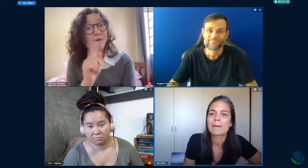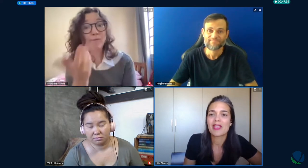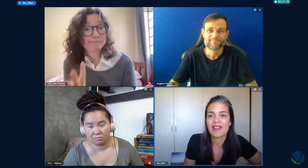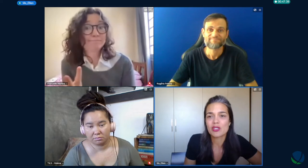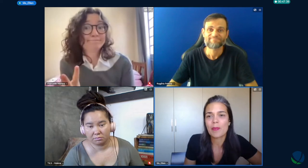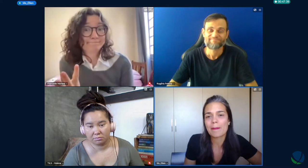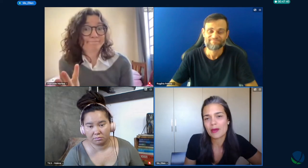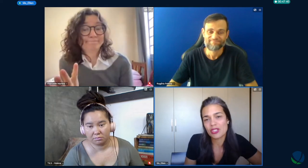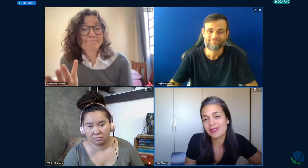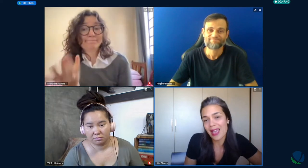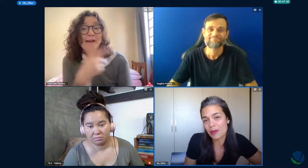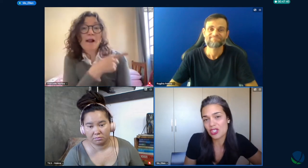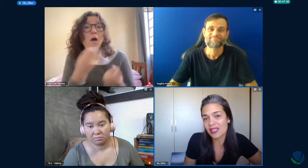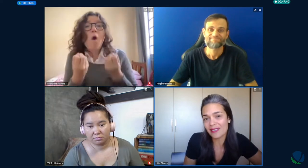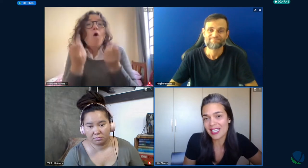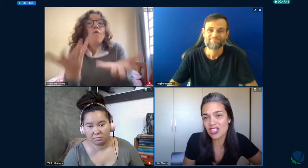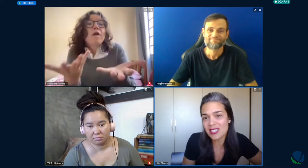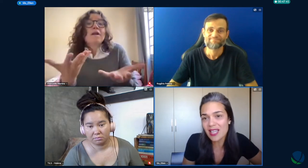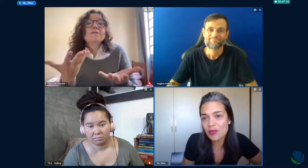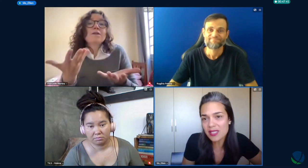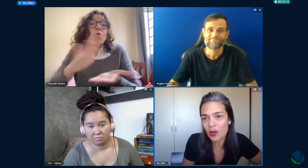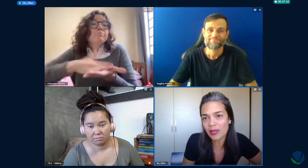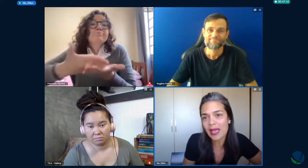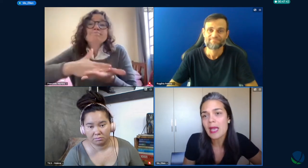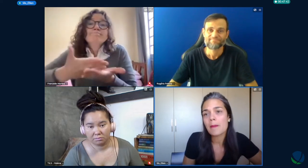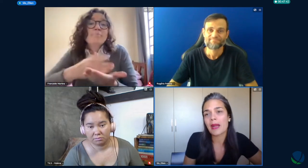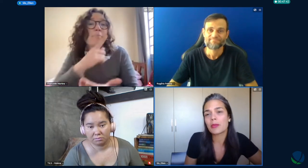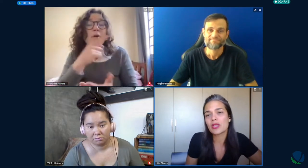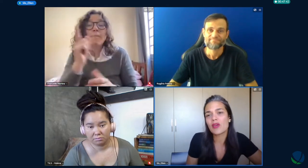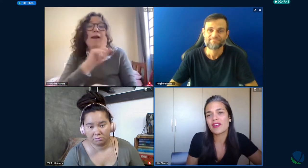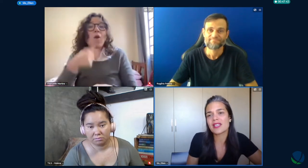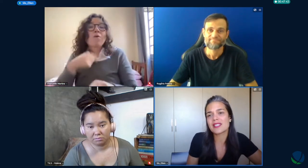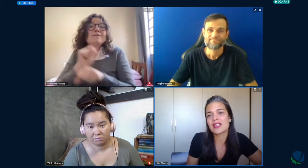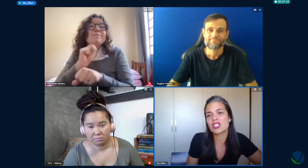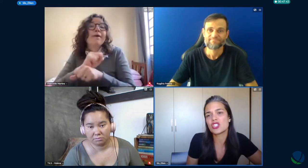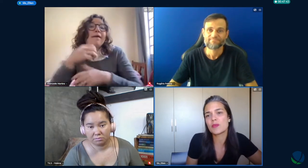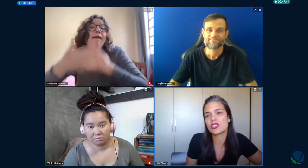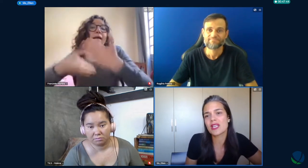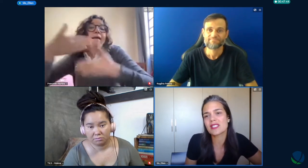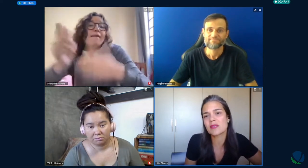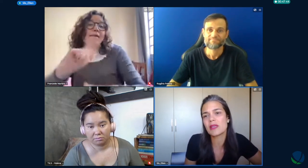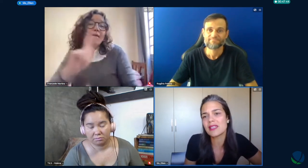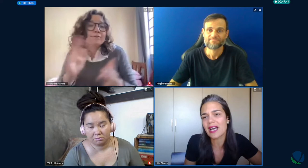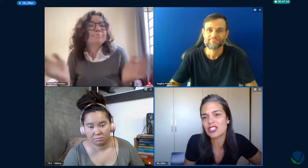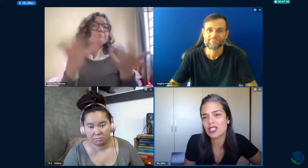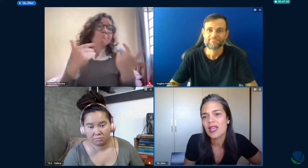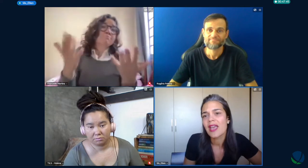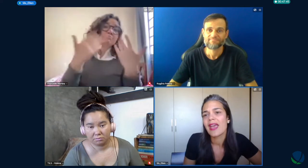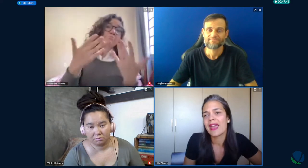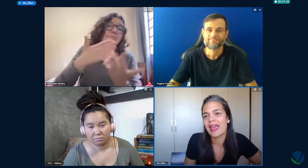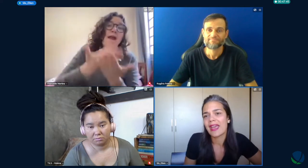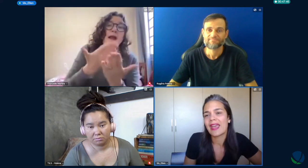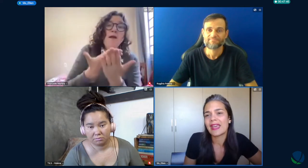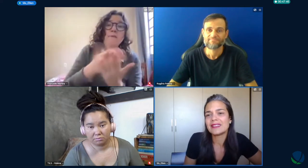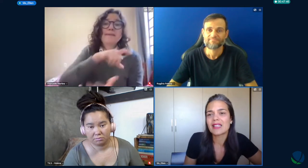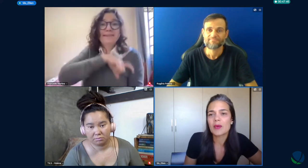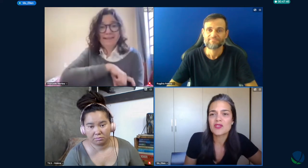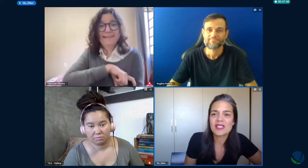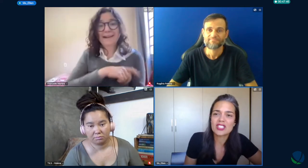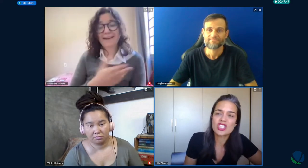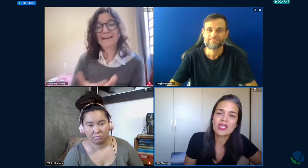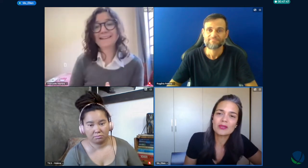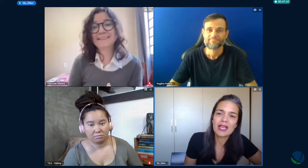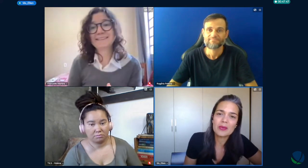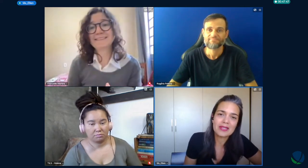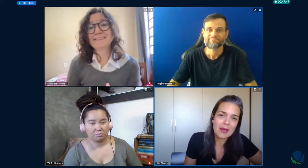intérprete, que faça o papel de intérprete, que na verdade eles não são, né, para poder oferecer esse tipo de acessibilidade. Então,